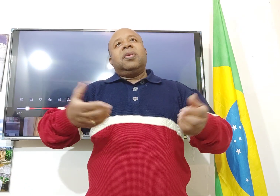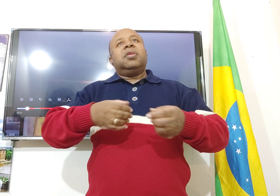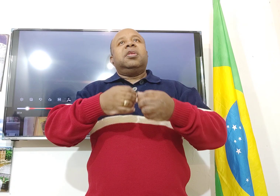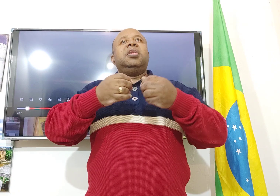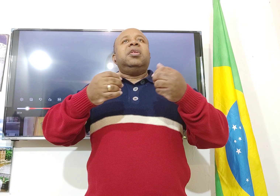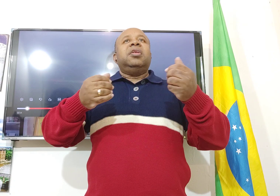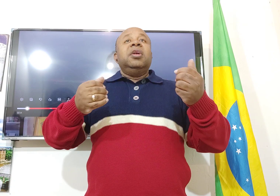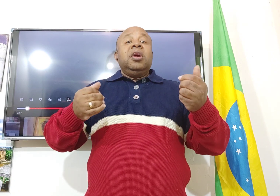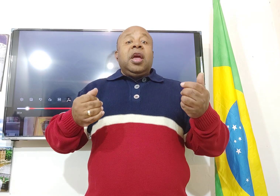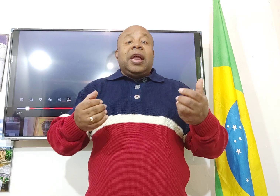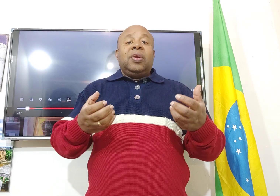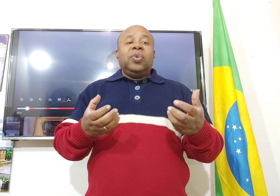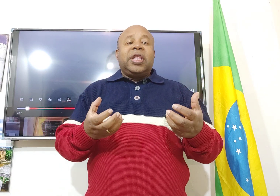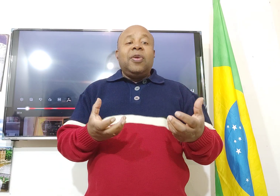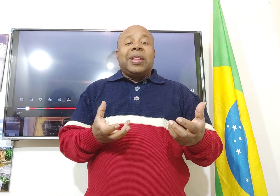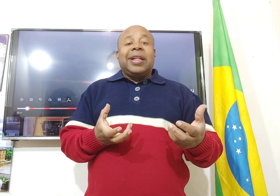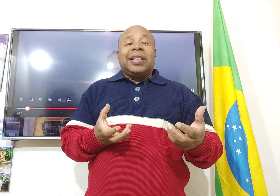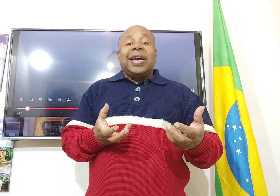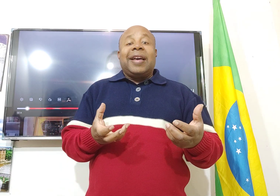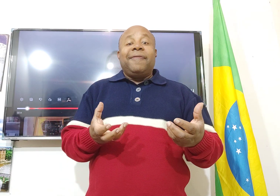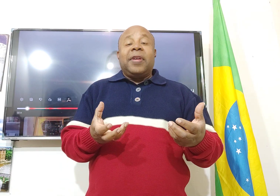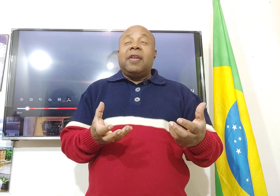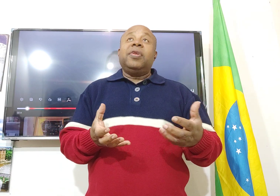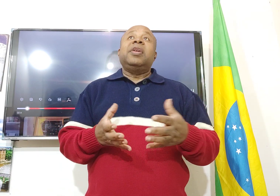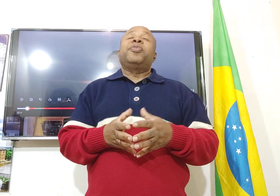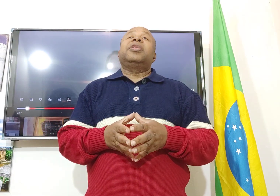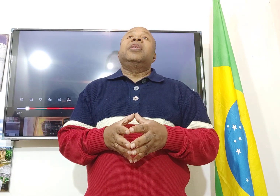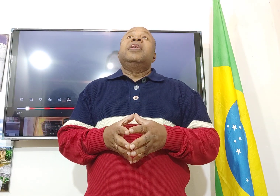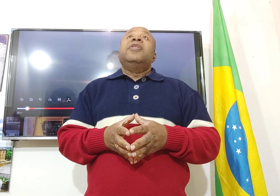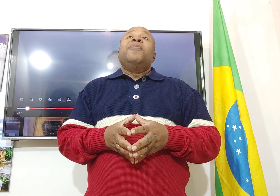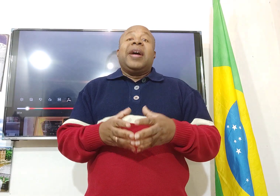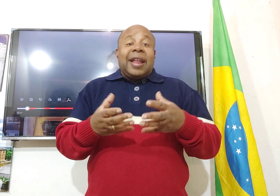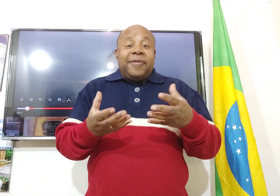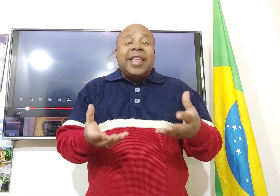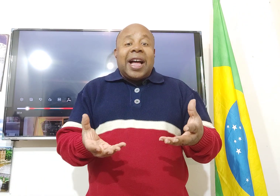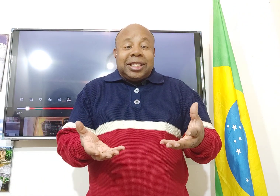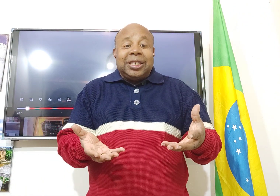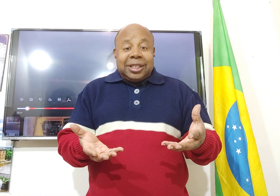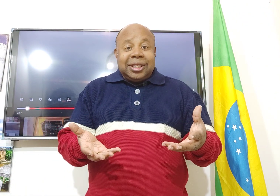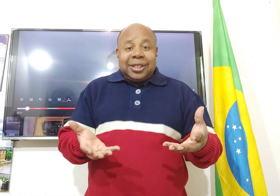coisa que... Ela não tem uma certa... vou dizer assim, uma gravidade.